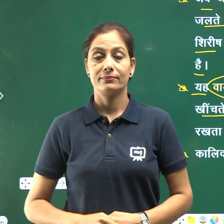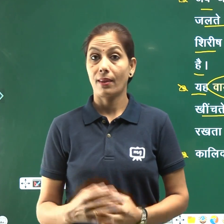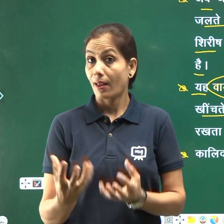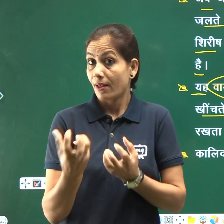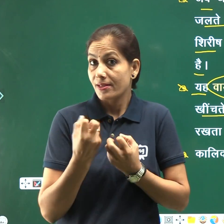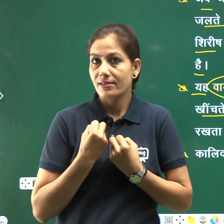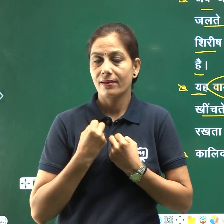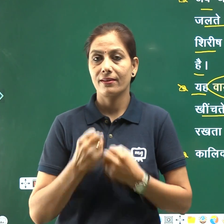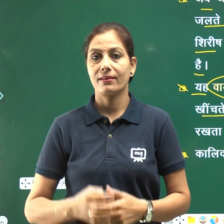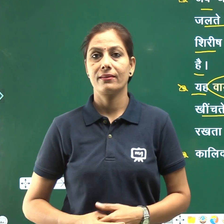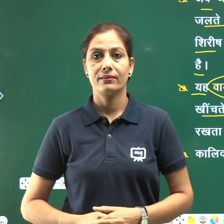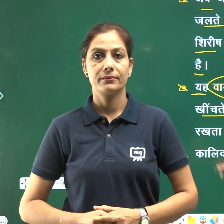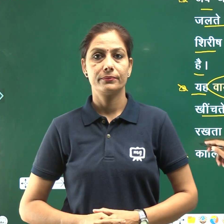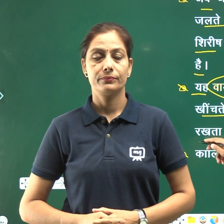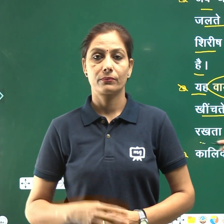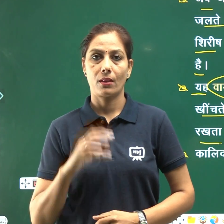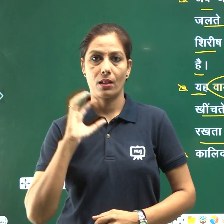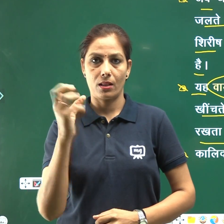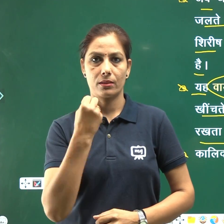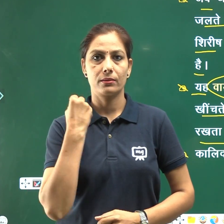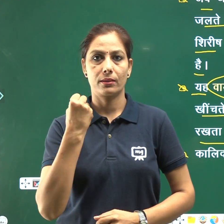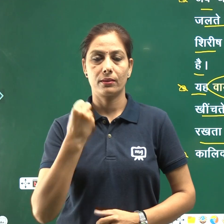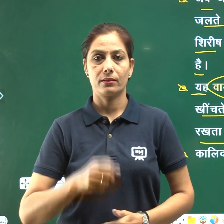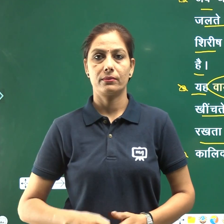खींचते रहने की ताकत रखता है।